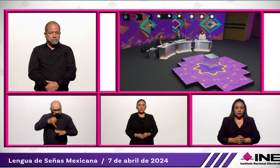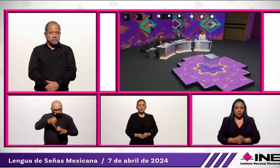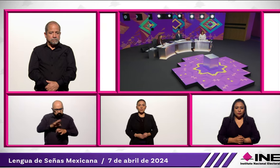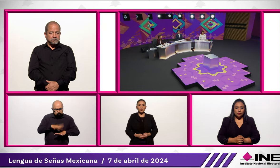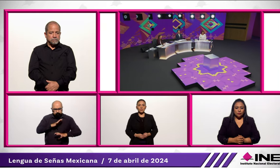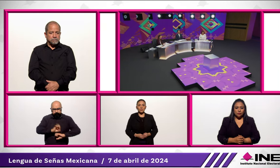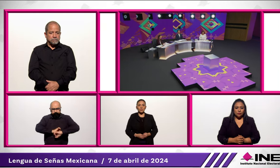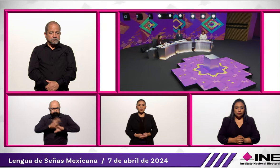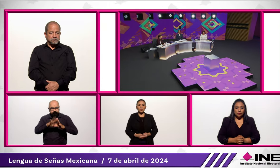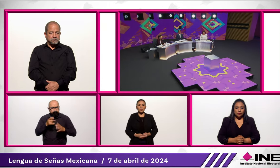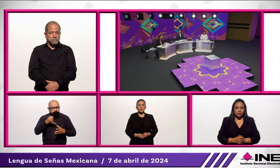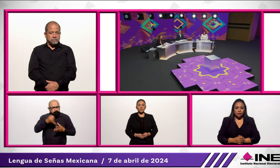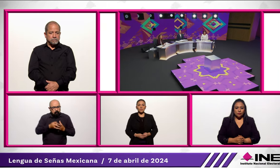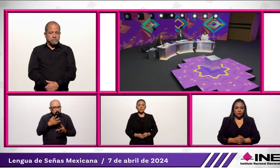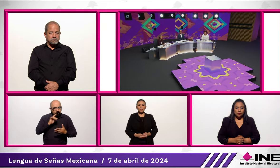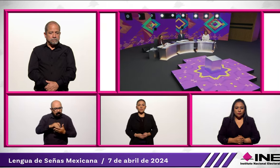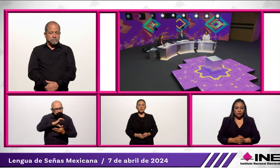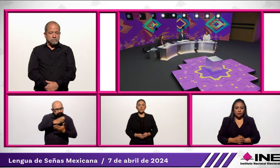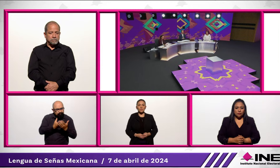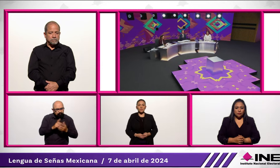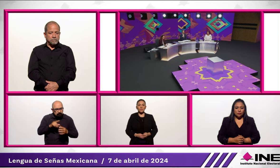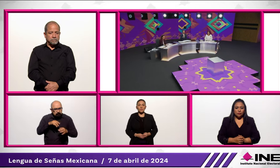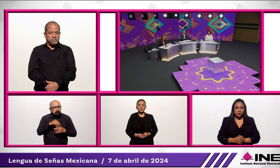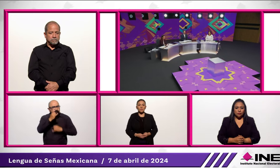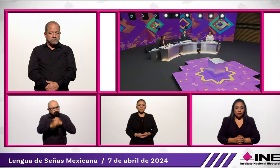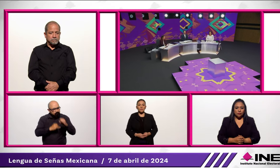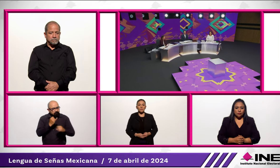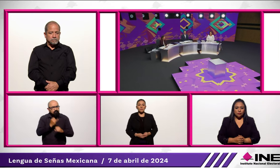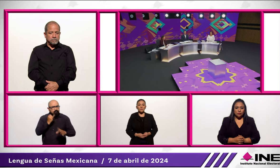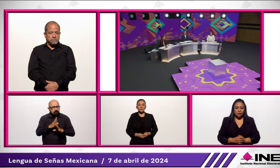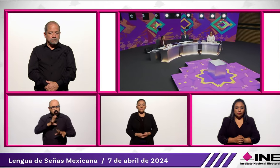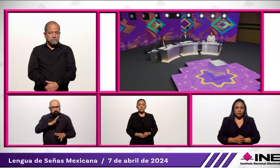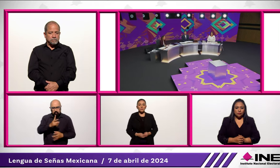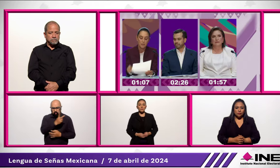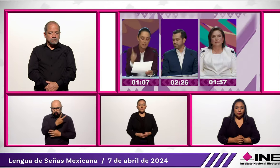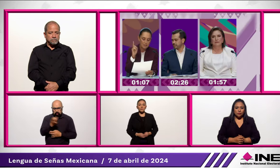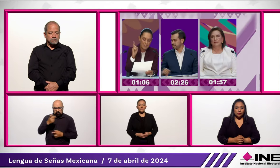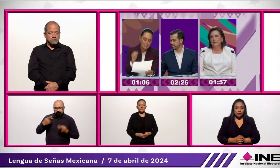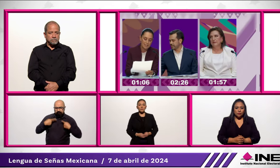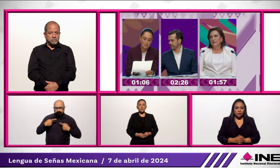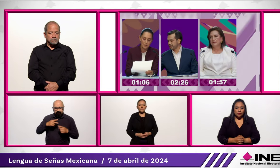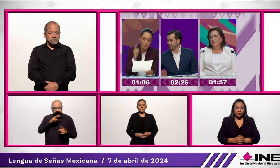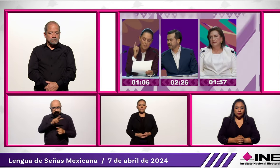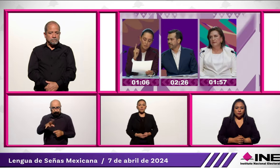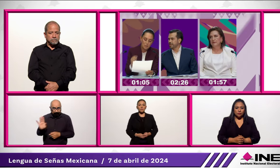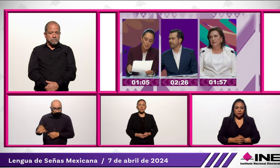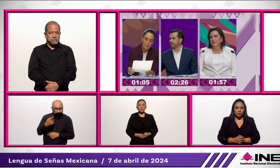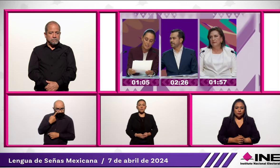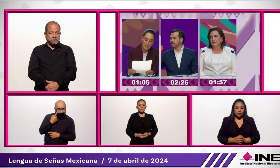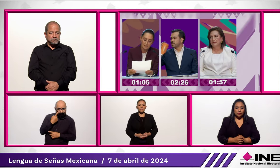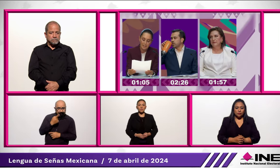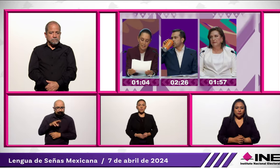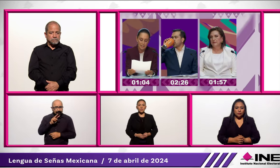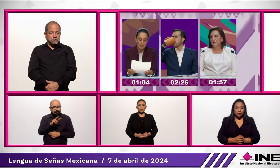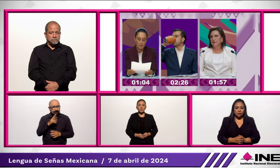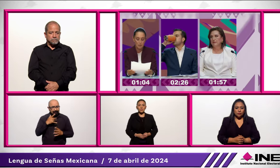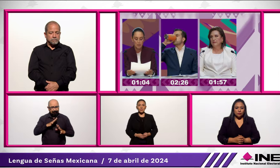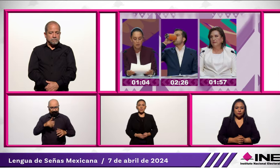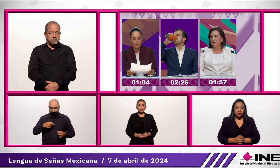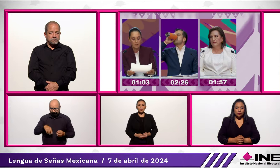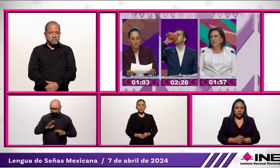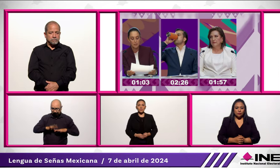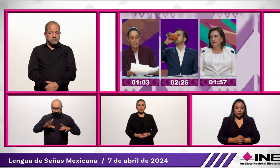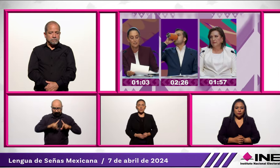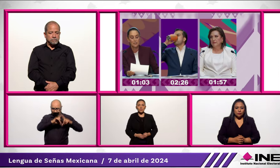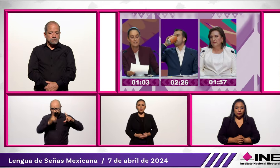la Asociación de Contrataciones Abiertas Internacional, integrada por 200 miembros. Fíjense esto, ¿eh? Fuimos la entidad federativa con la